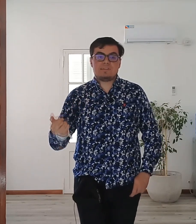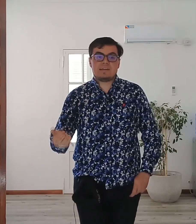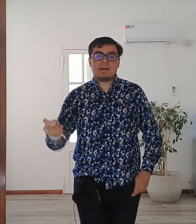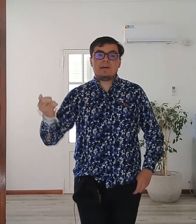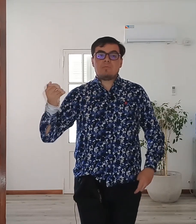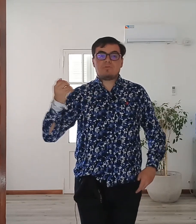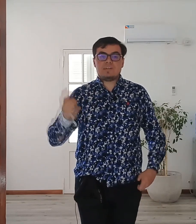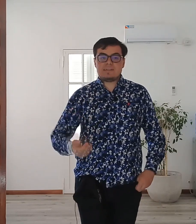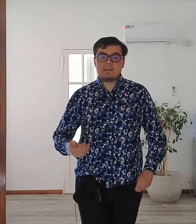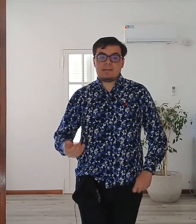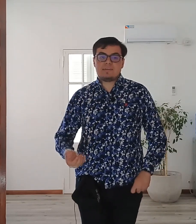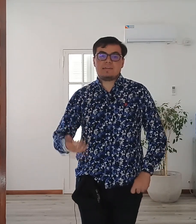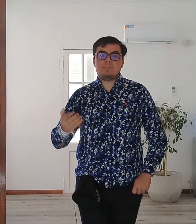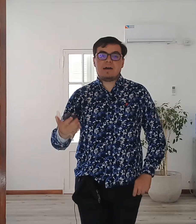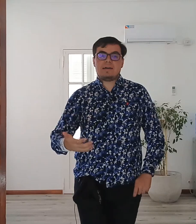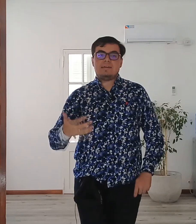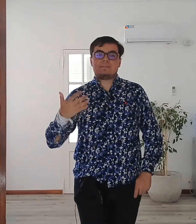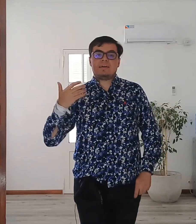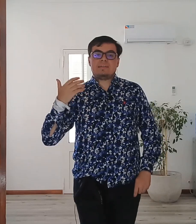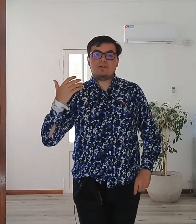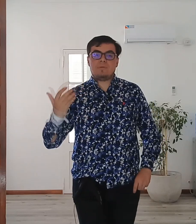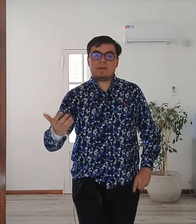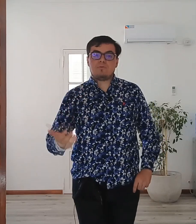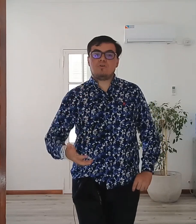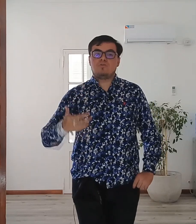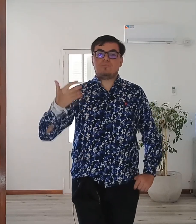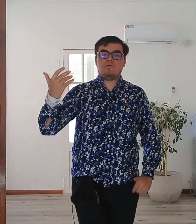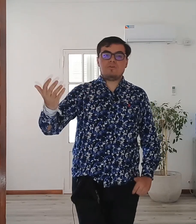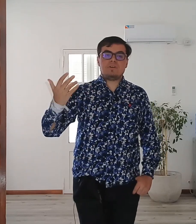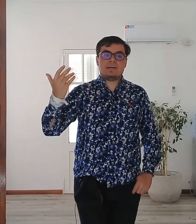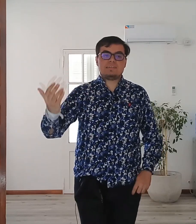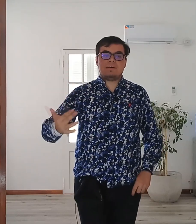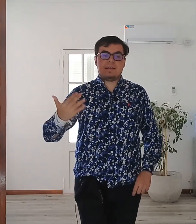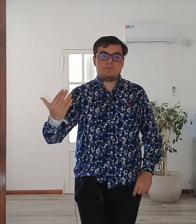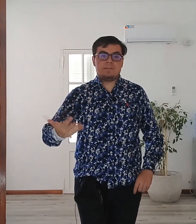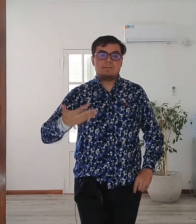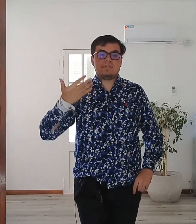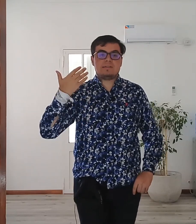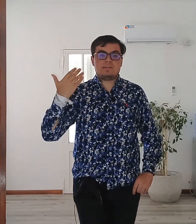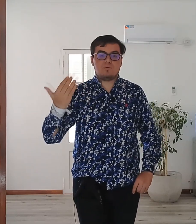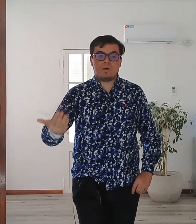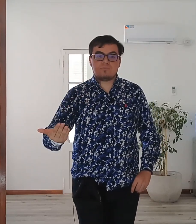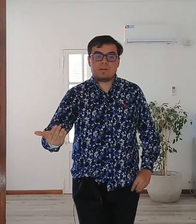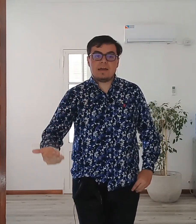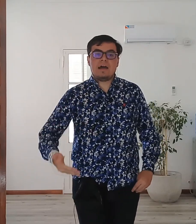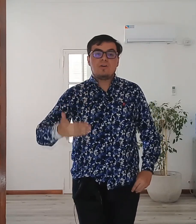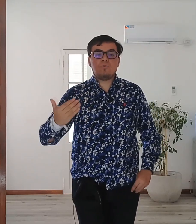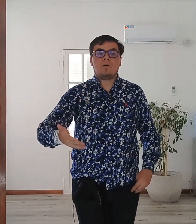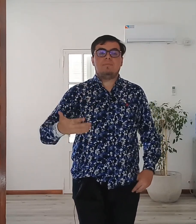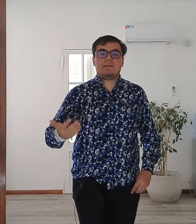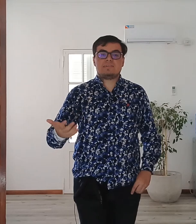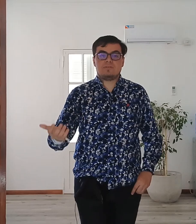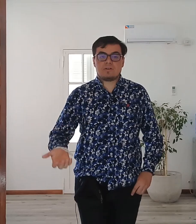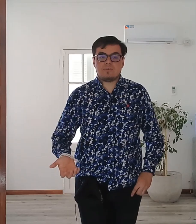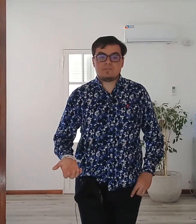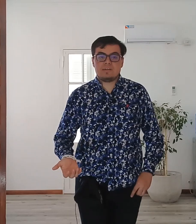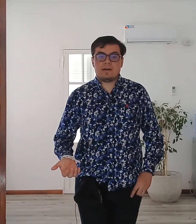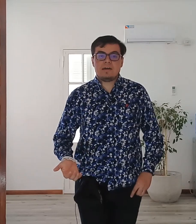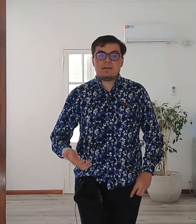publicitaria por utilizar en redes imágenes de los vehículos con un fondo en el que se ven grafitis cuya autoría no había sido reconocida, ni